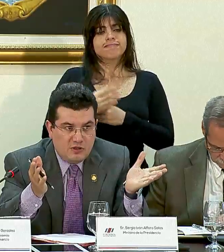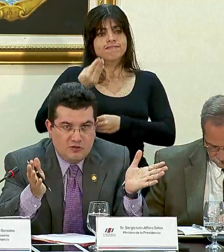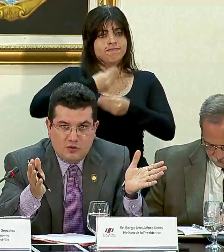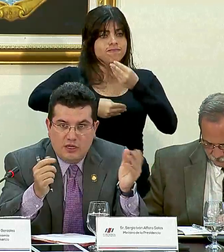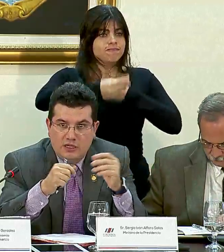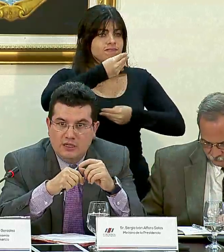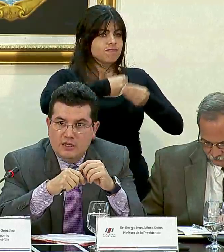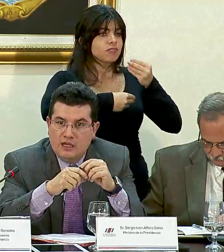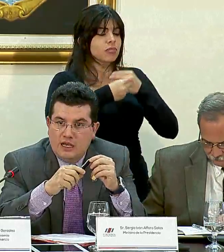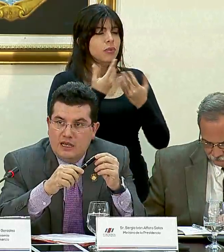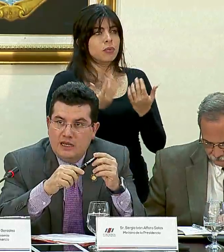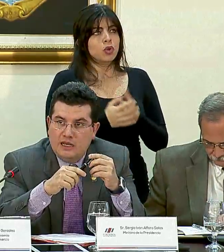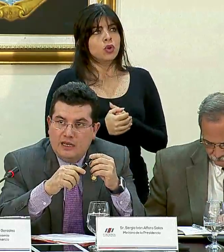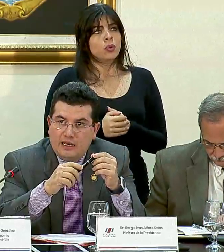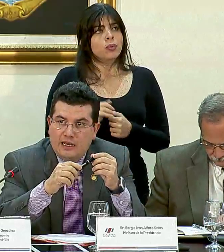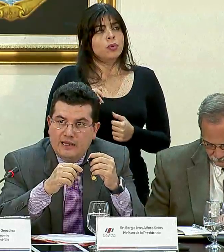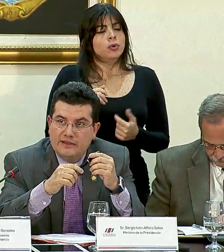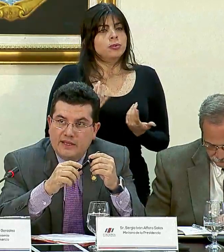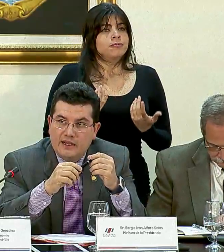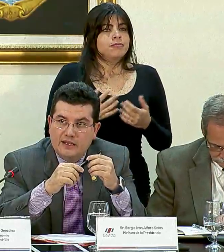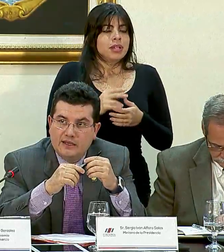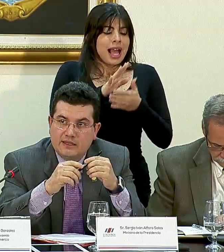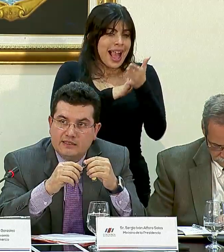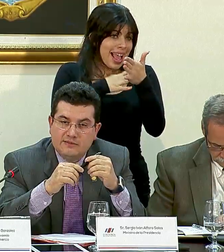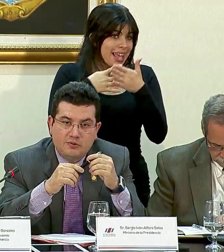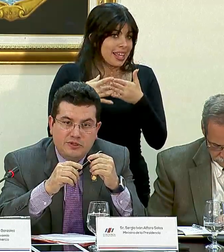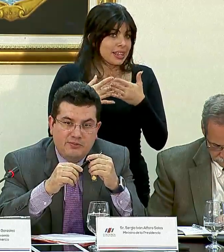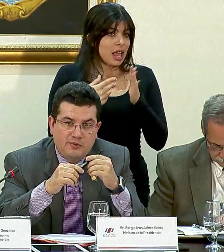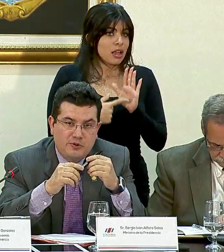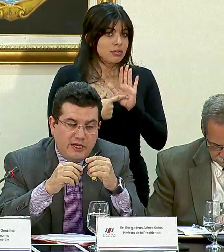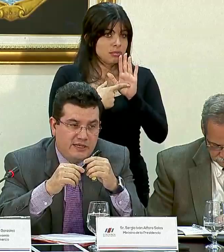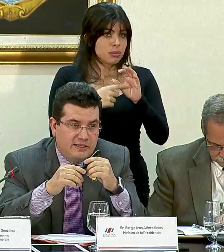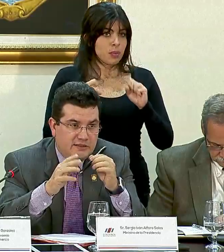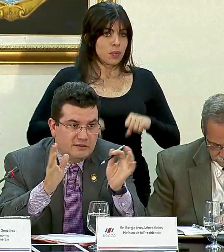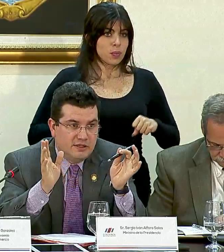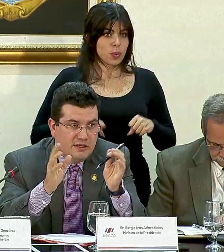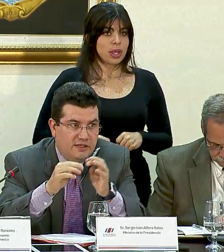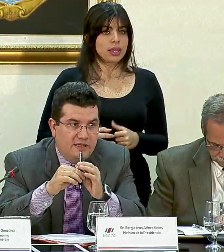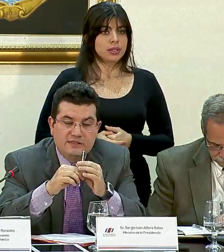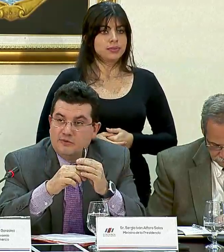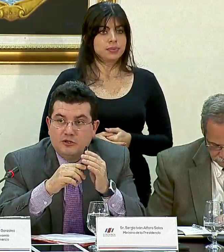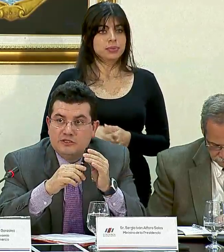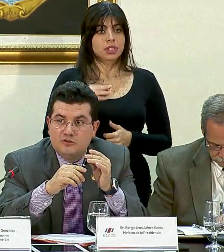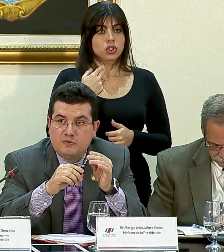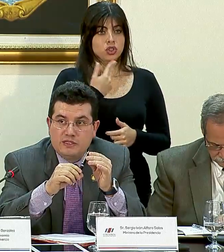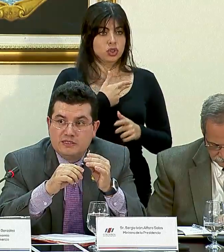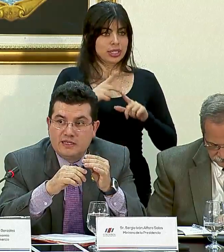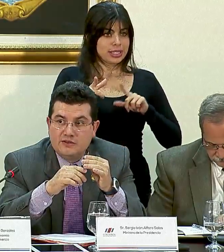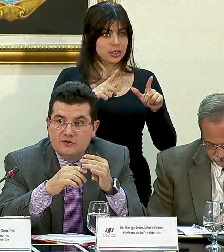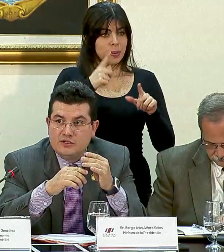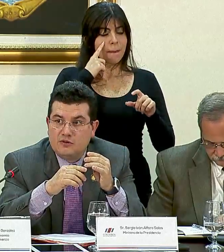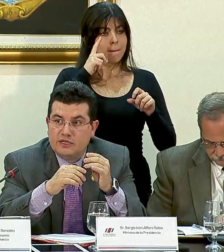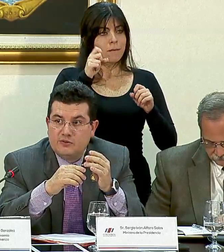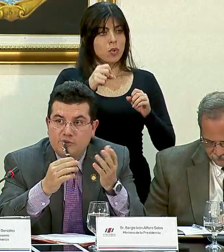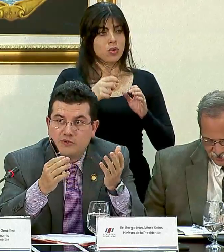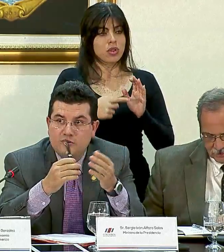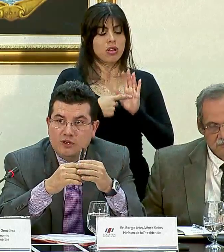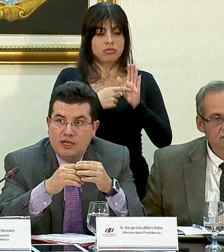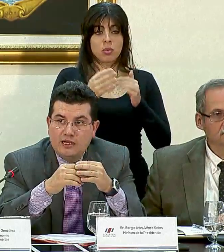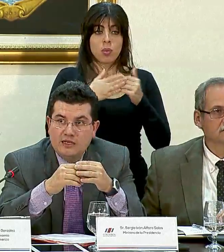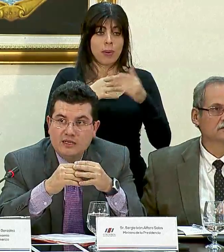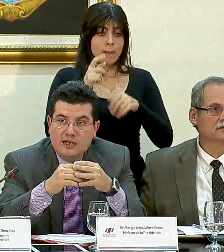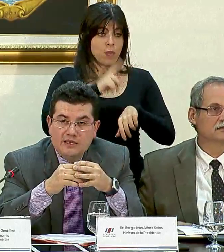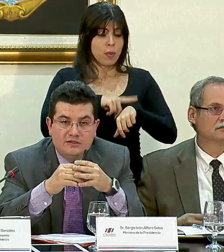intercambios en cuanto a la agenda que se podría proponer, y estamos listos para sentarnos en cualquier